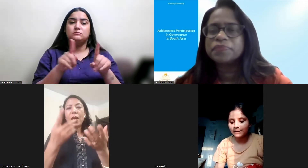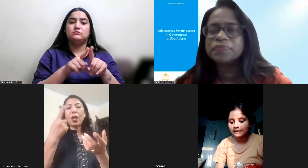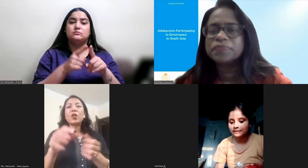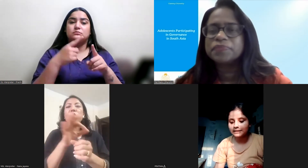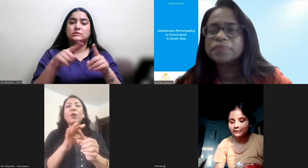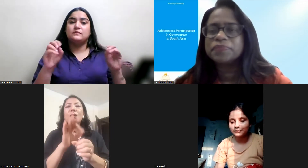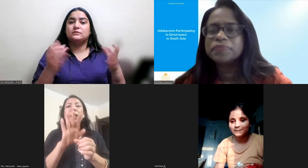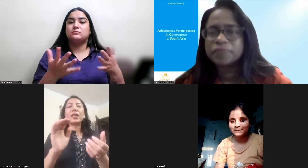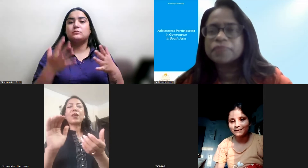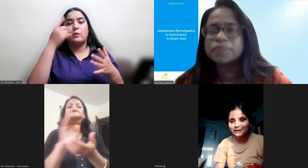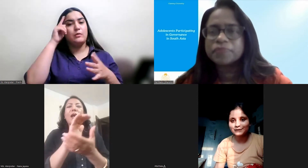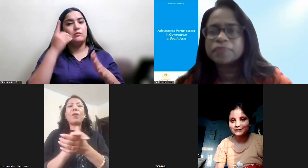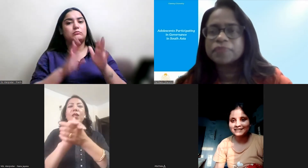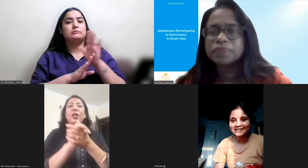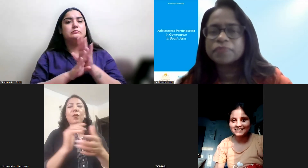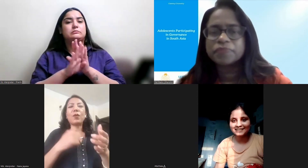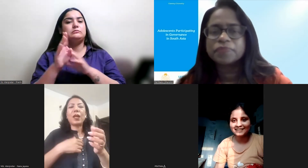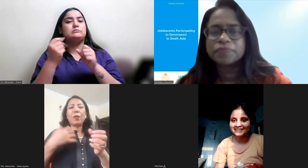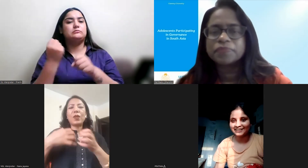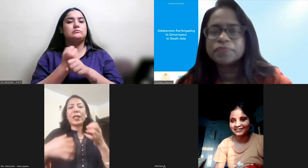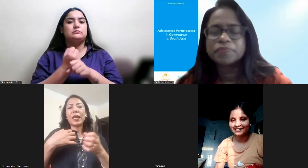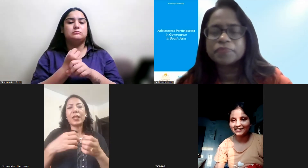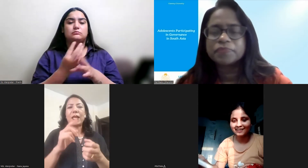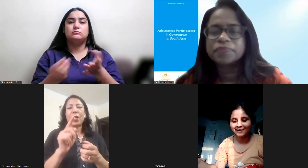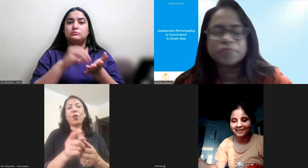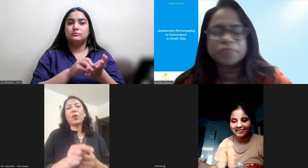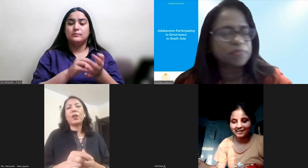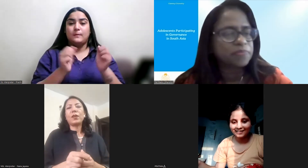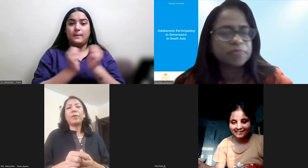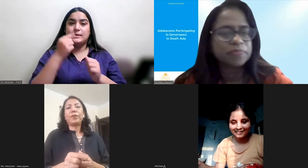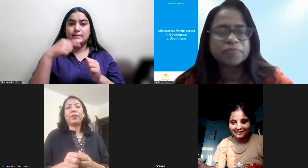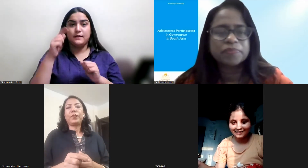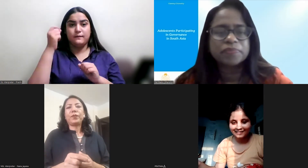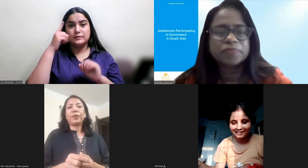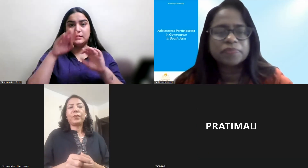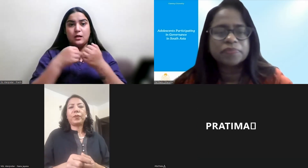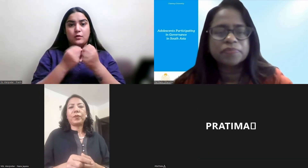व्यवस्था बालमैत्रीको, मेरो जिज्ञासा नै यही हो है।